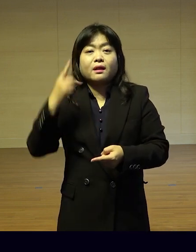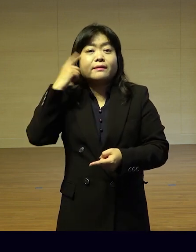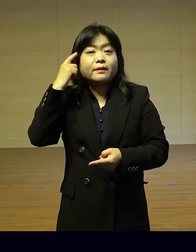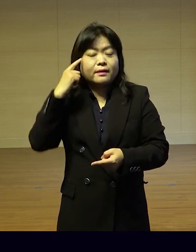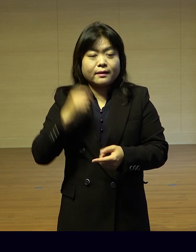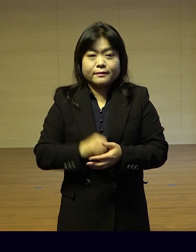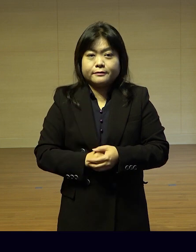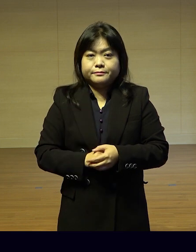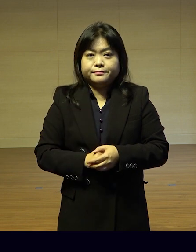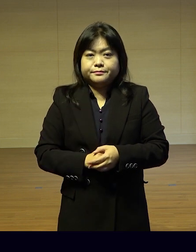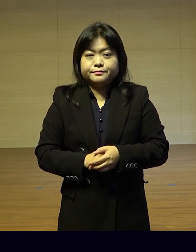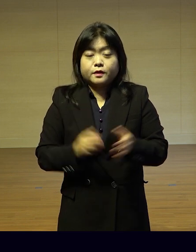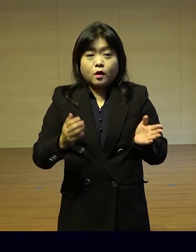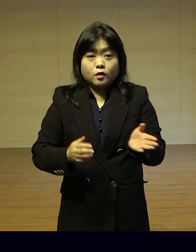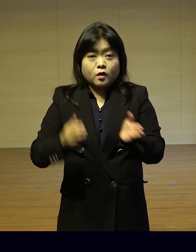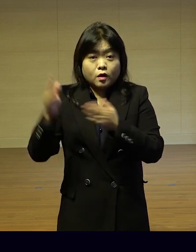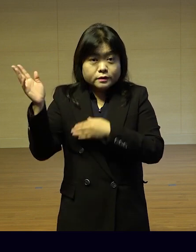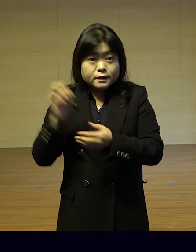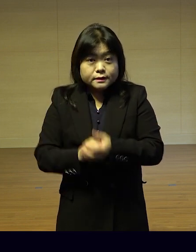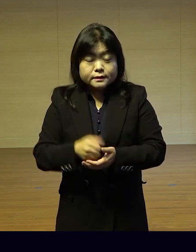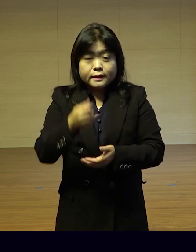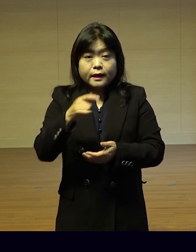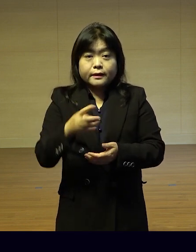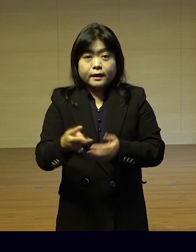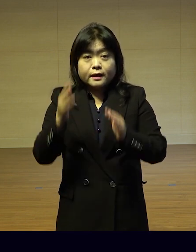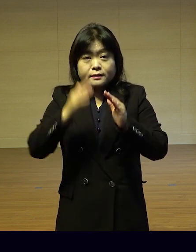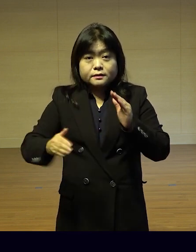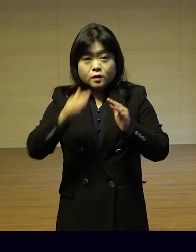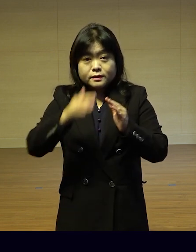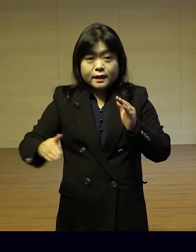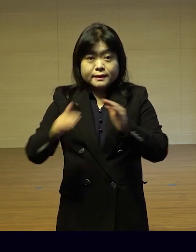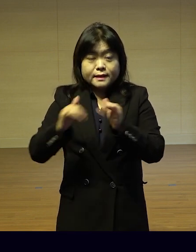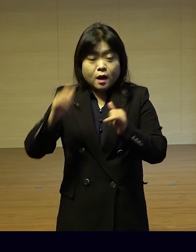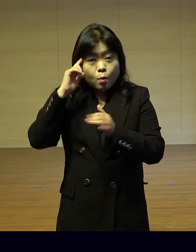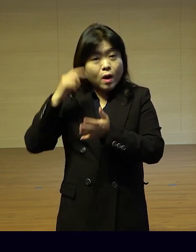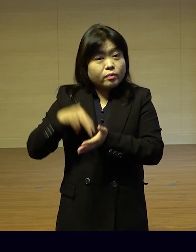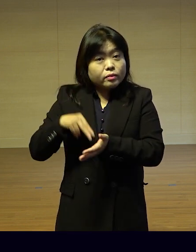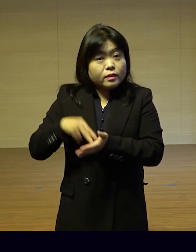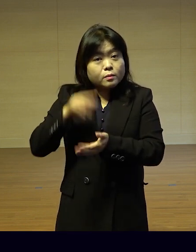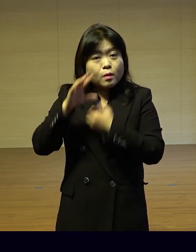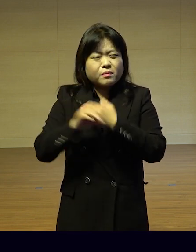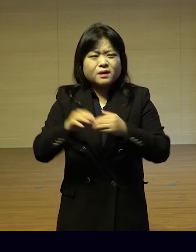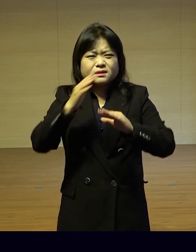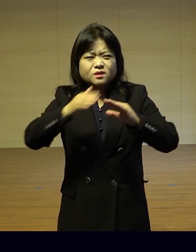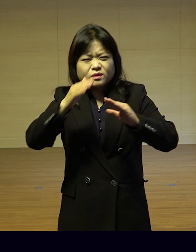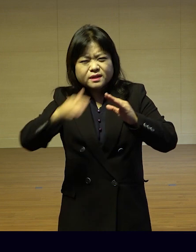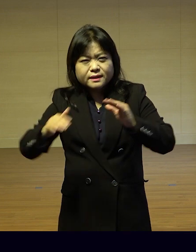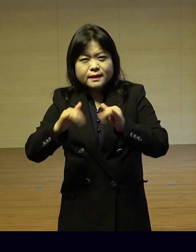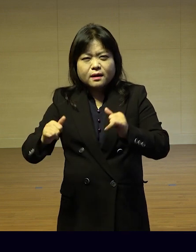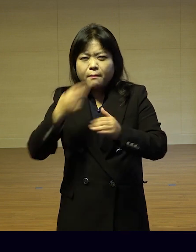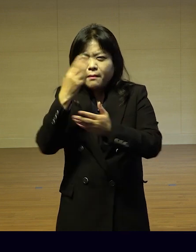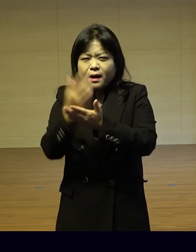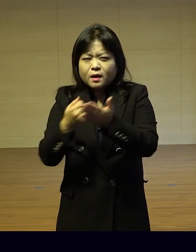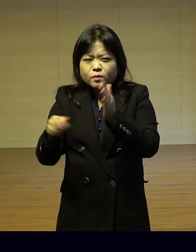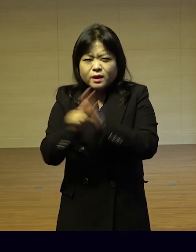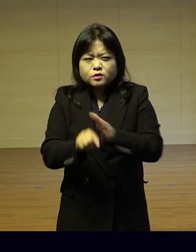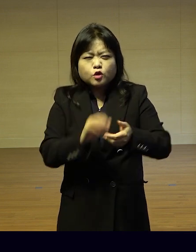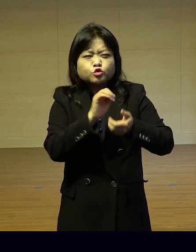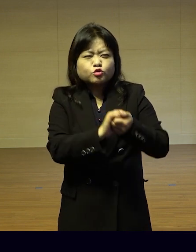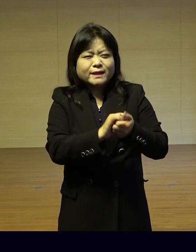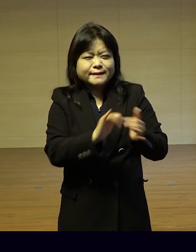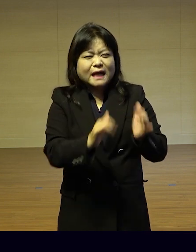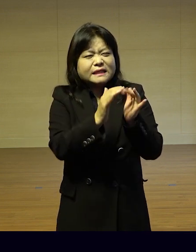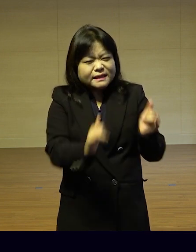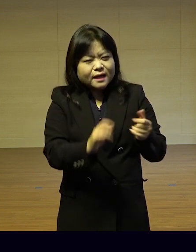하고 있습니다. 어쨌든 헤겔의 절대자관에 의하면은 그 절대자를 파악하기 위해서는 유한자를 파악해야